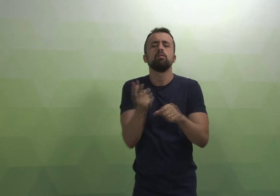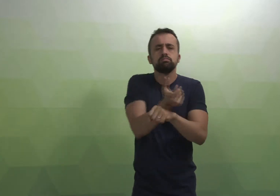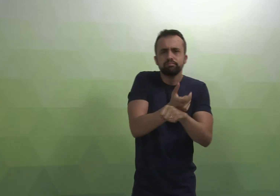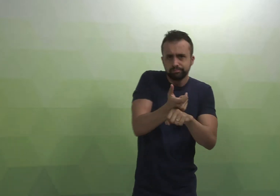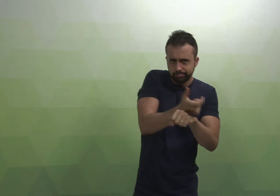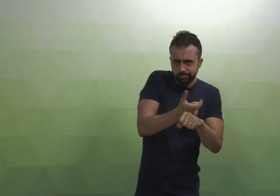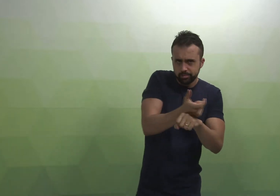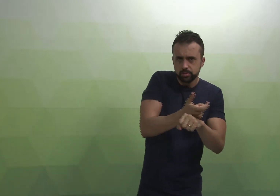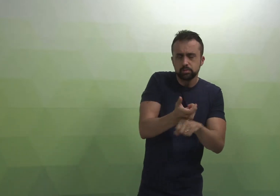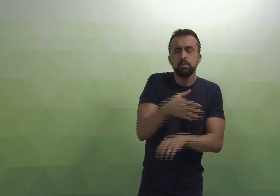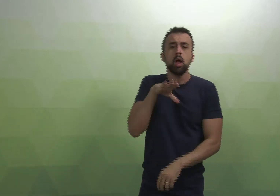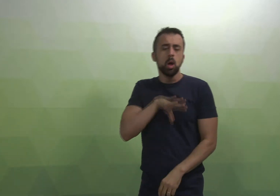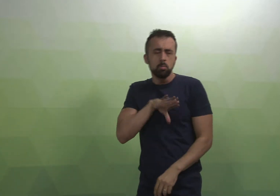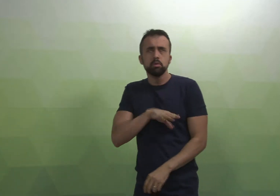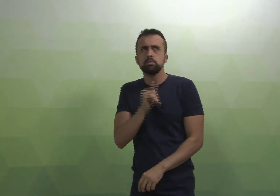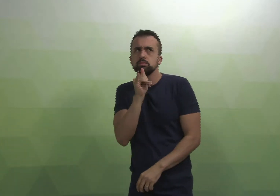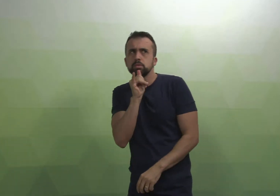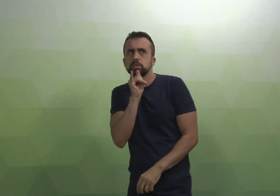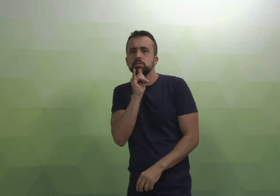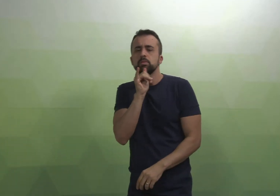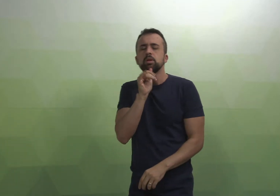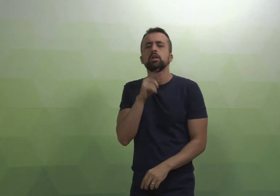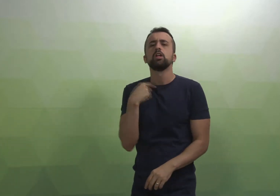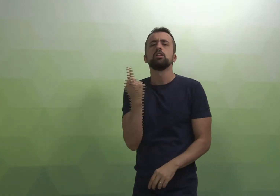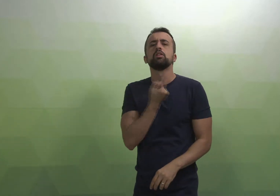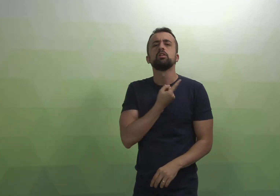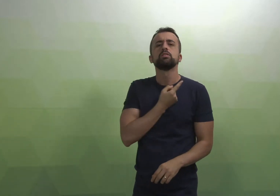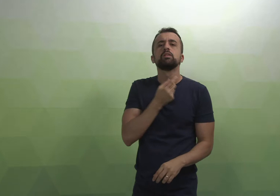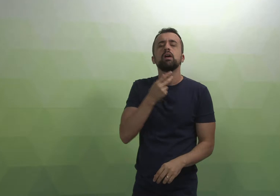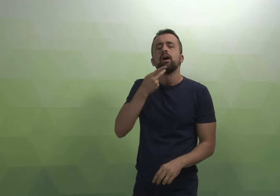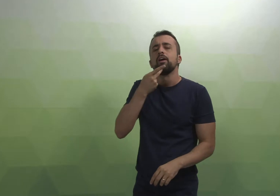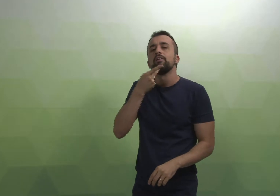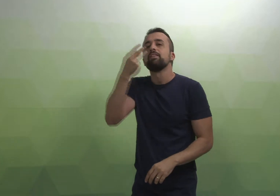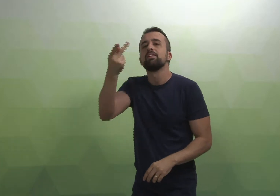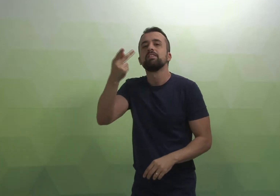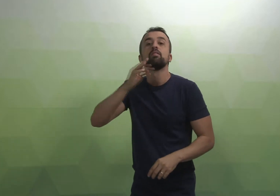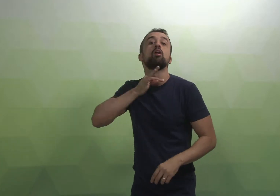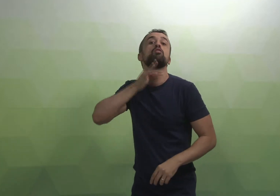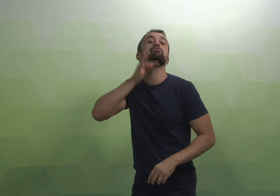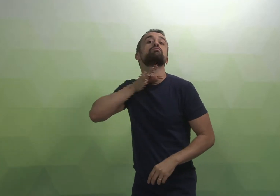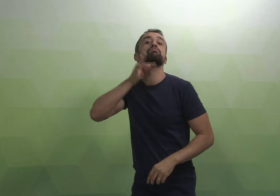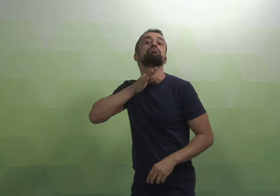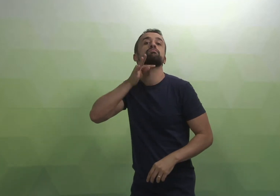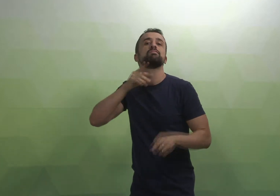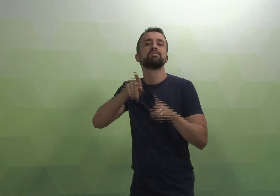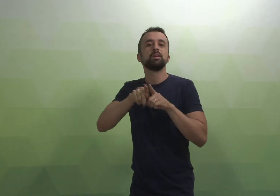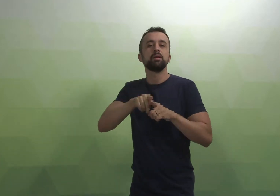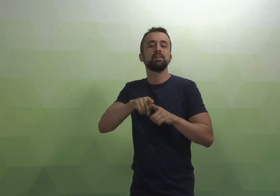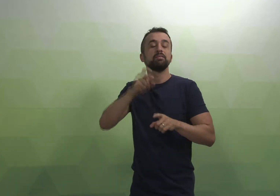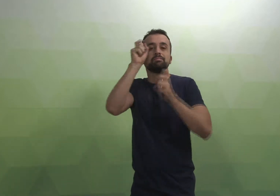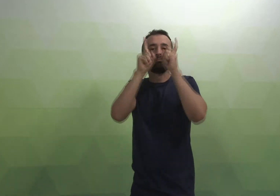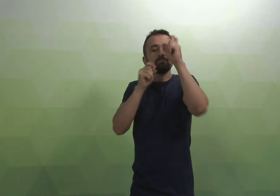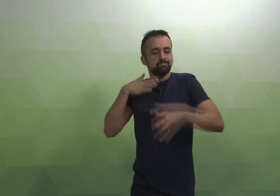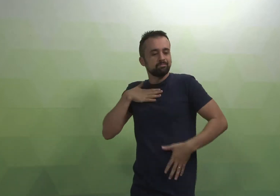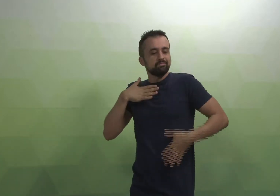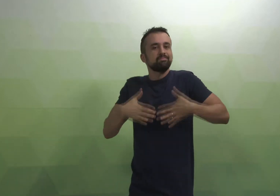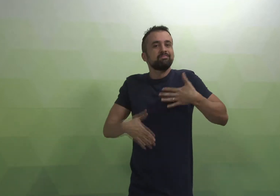como os adjetivos. Em português, por exemplo, quando usamos o tom de voz e a